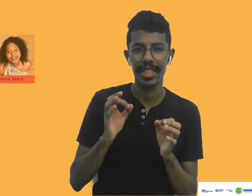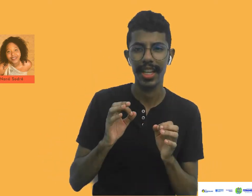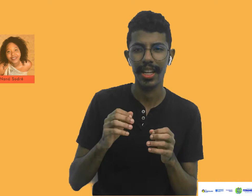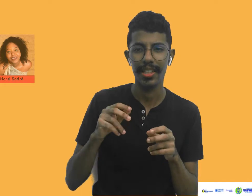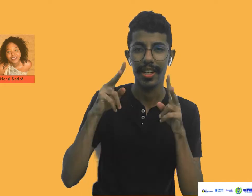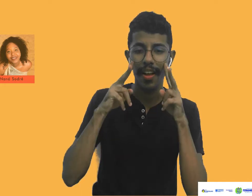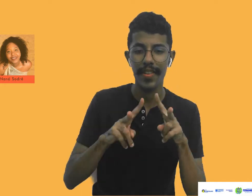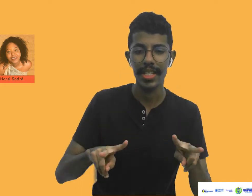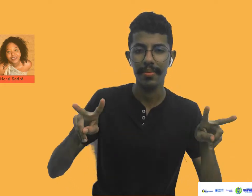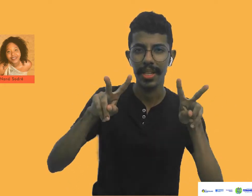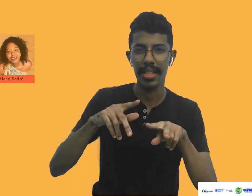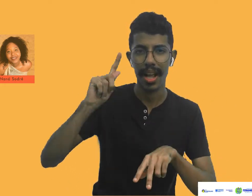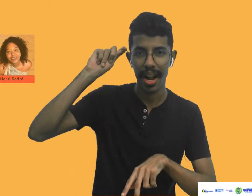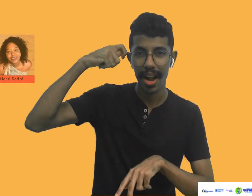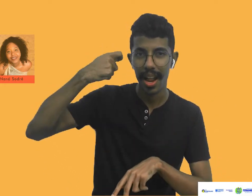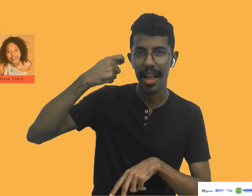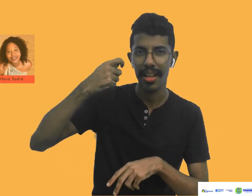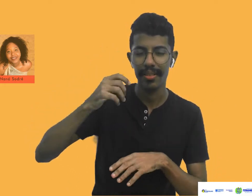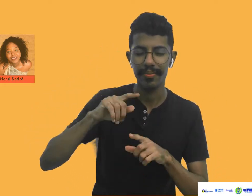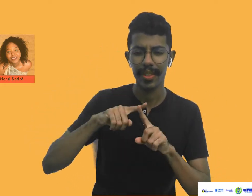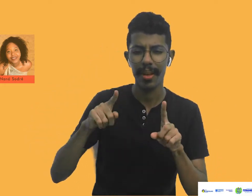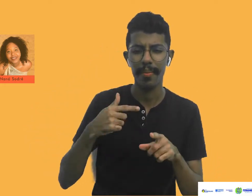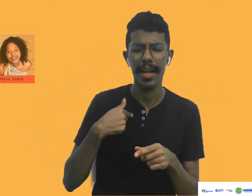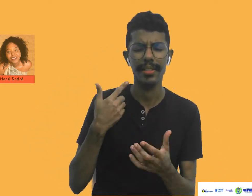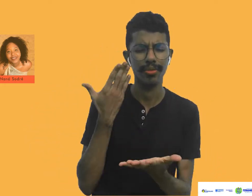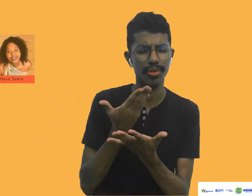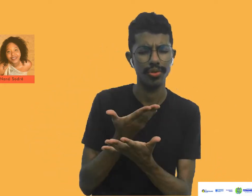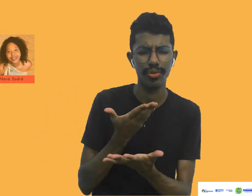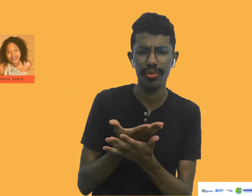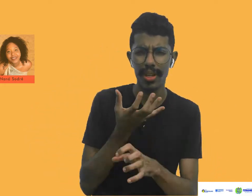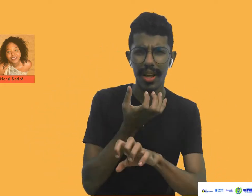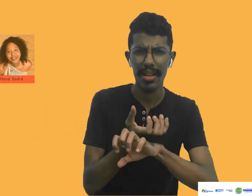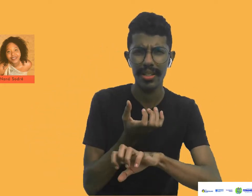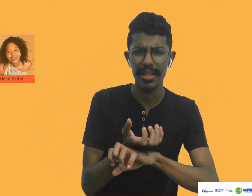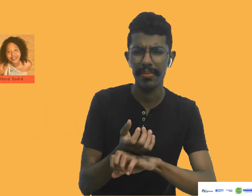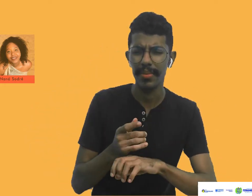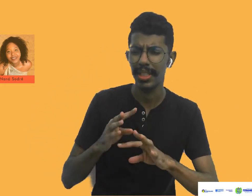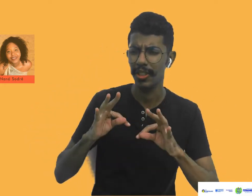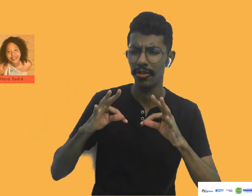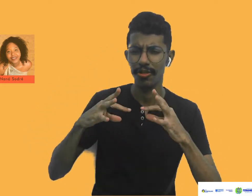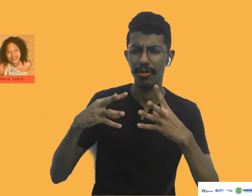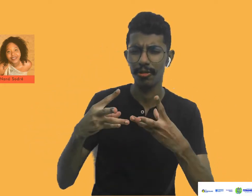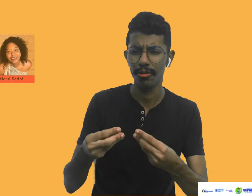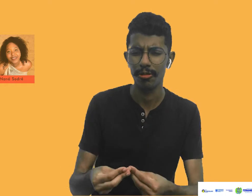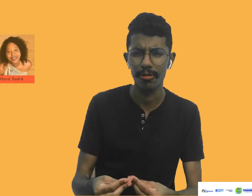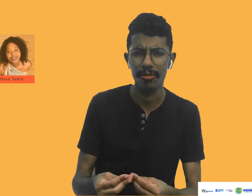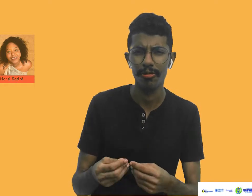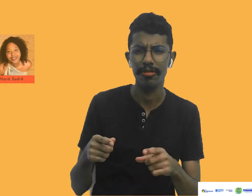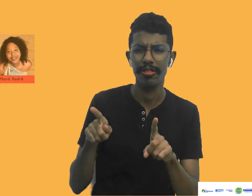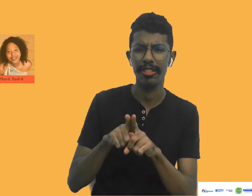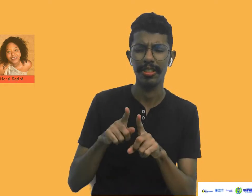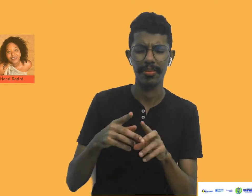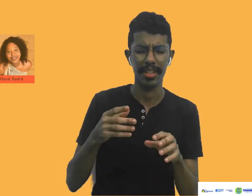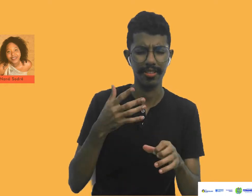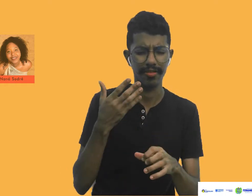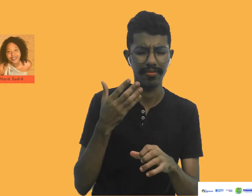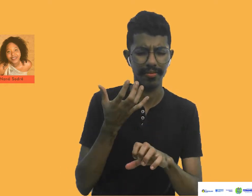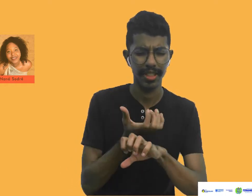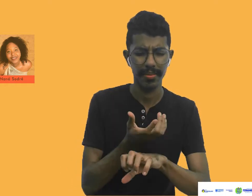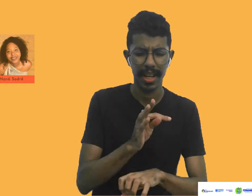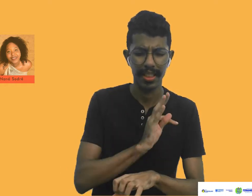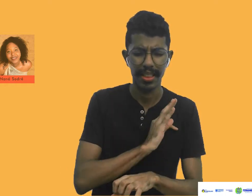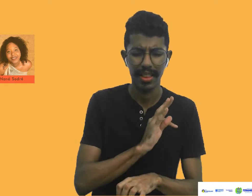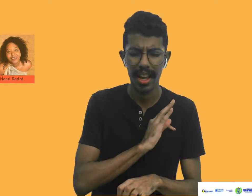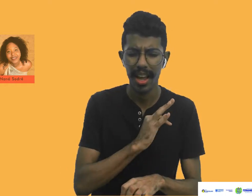dessa invisibilidade negra e tal. É, mas aí eu fiz as cadeiras de encenação, né? As